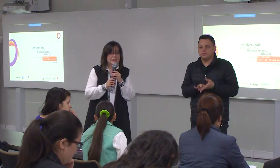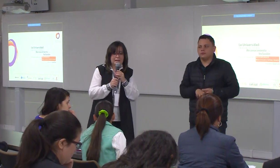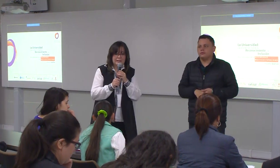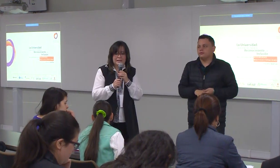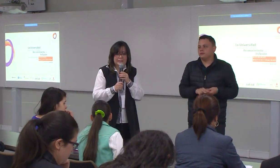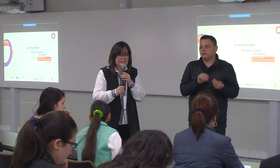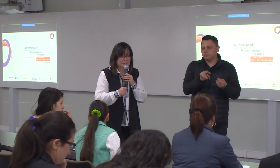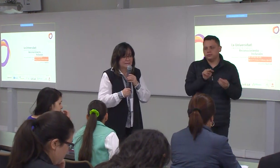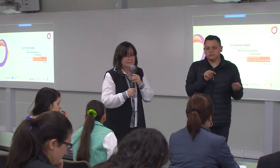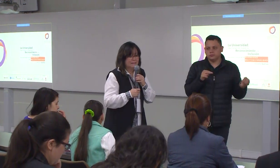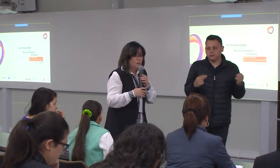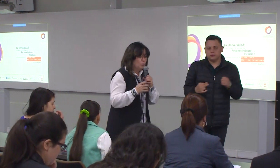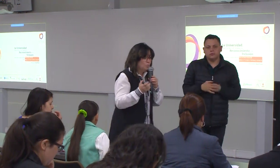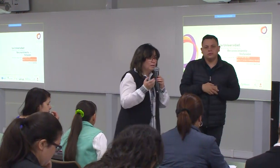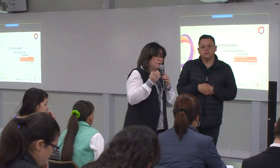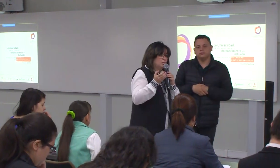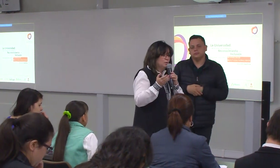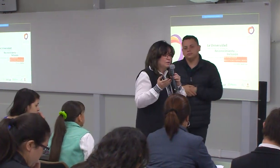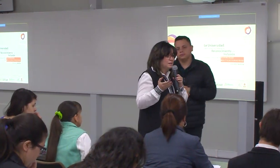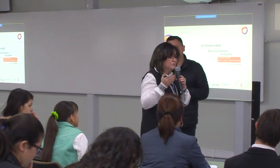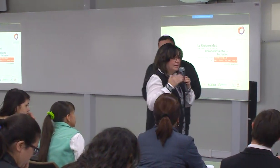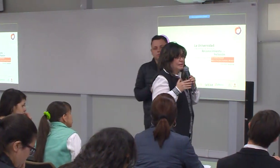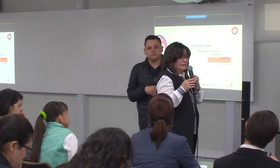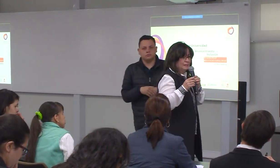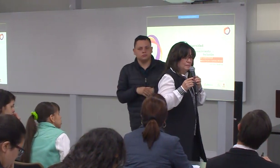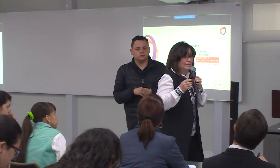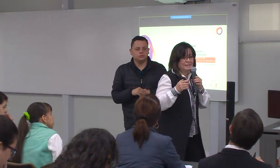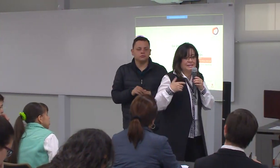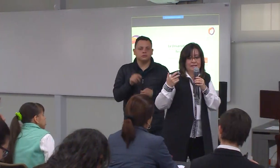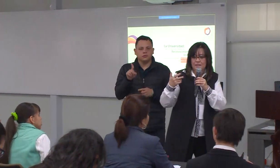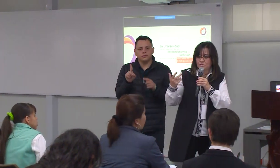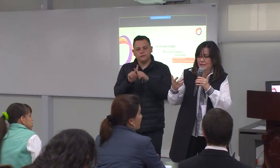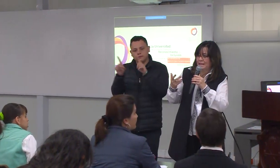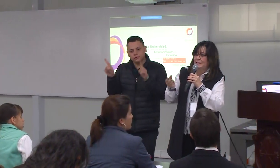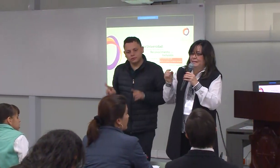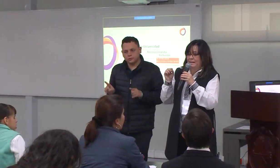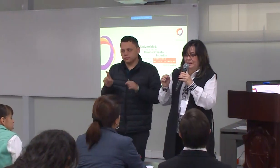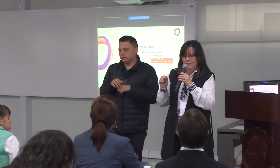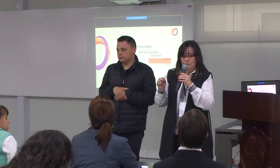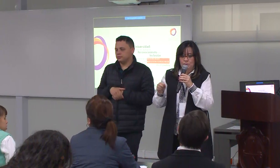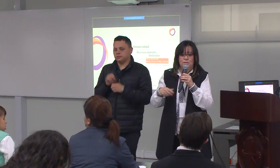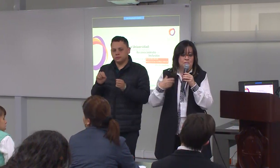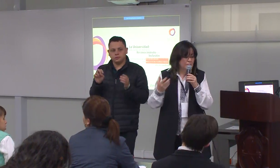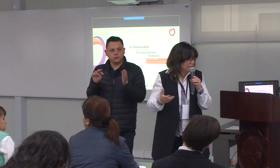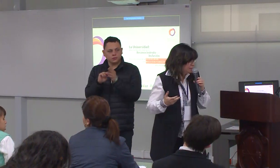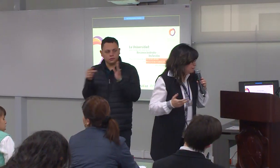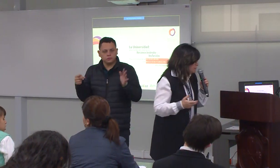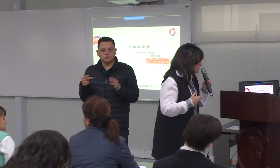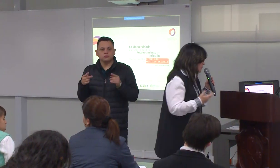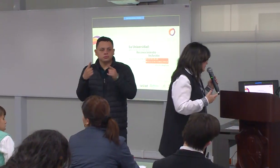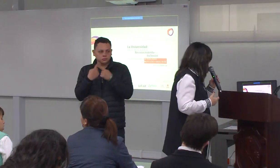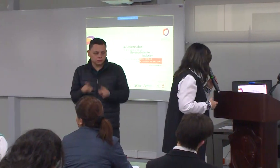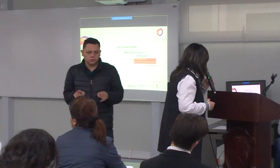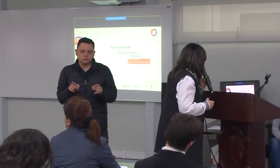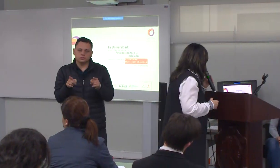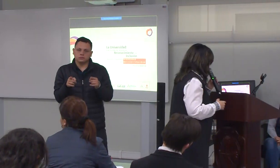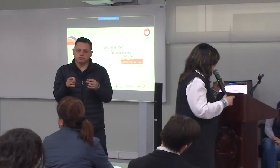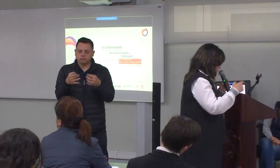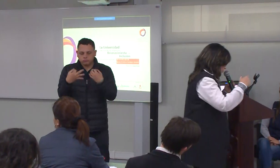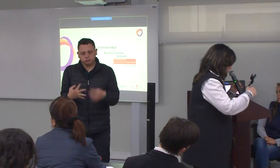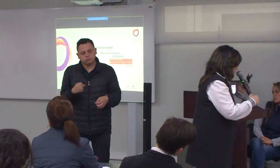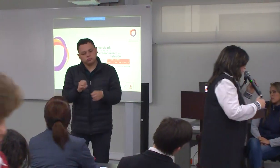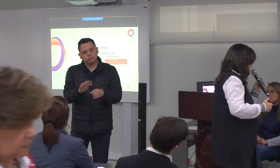mirada que es un poquito diferente que pareciera que fuera técnica pero empieza a sensibilizar